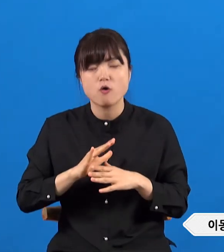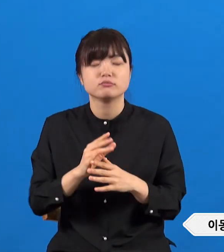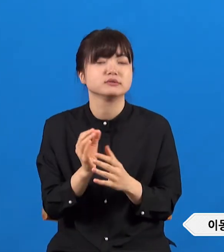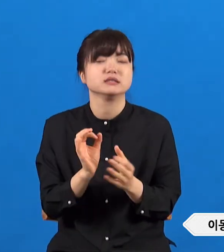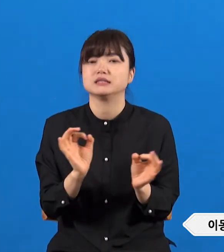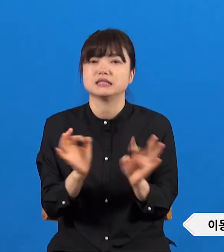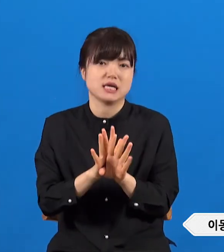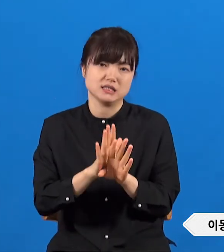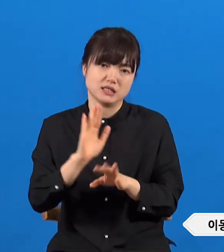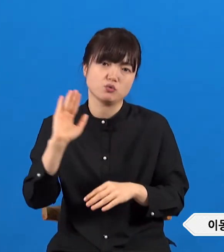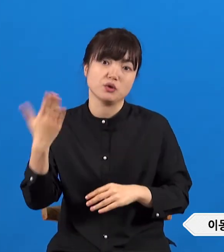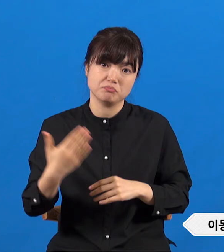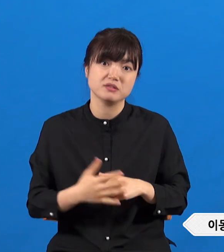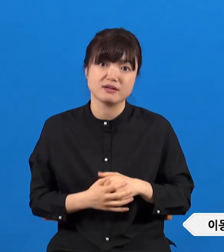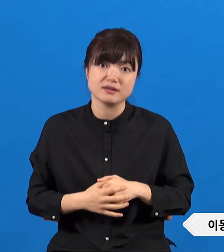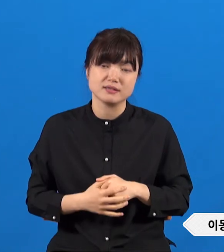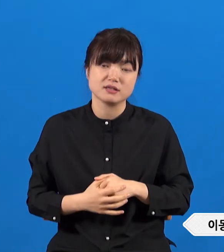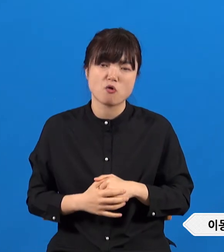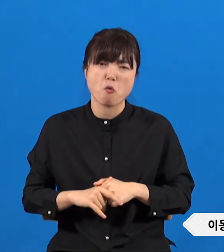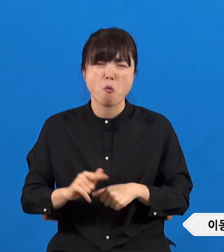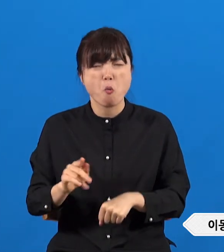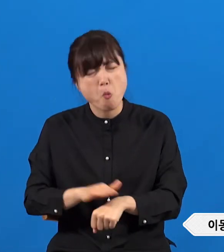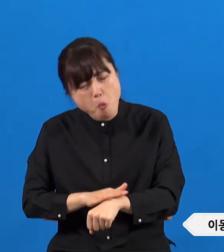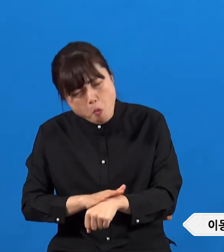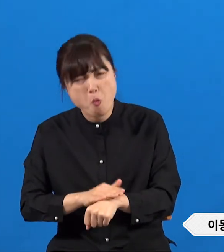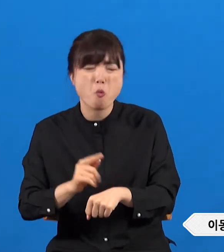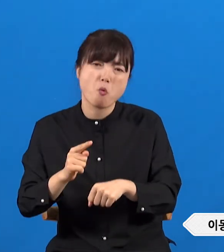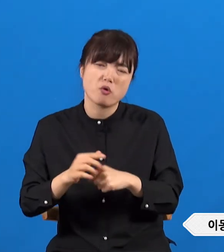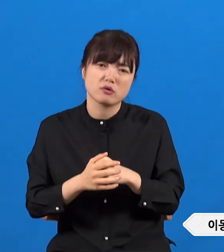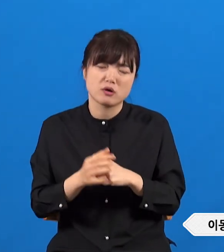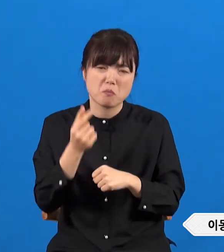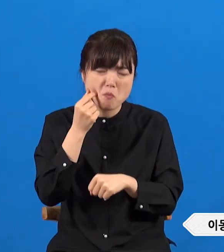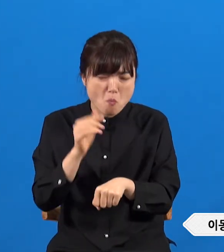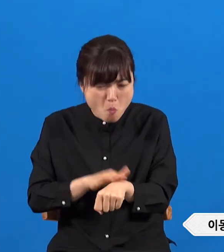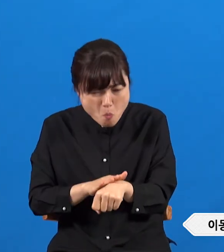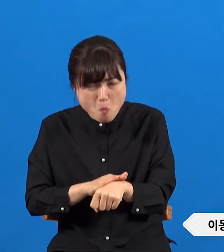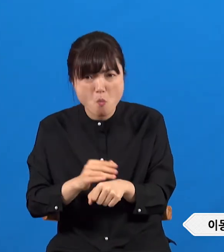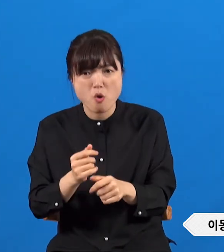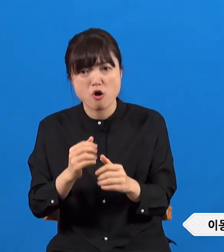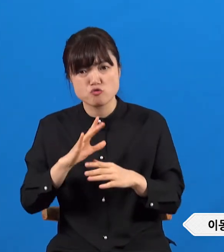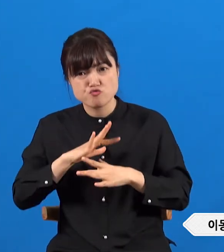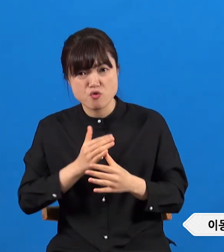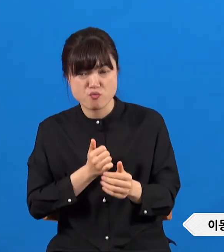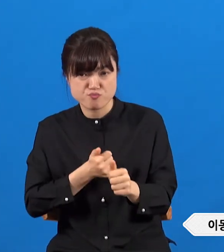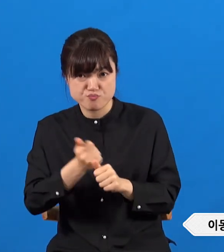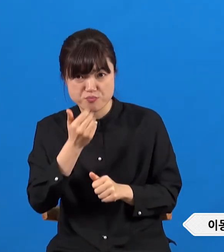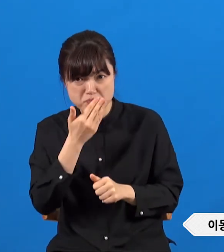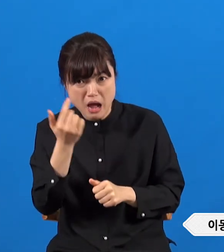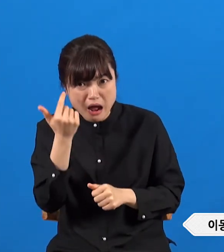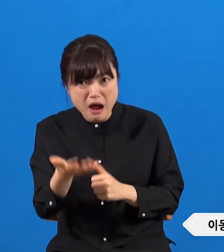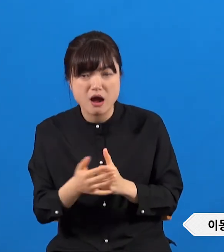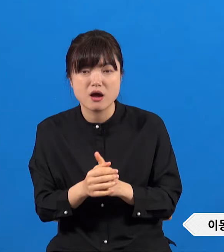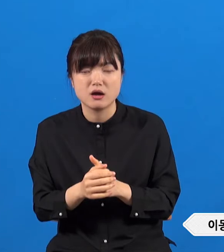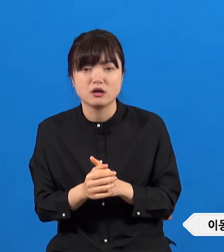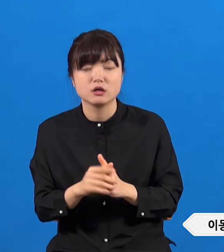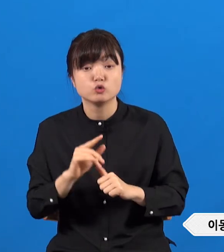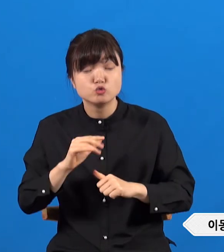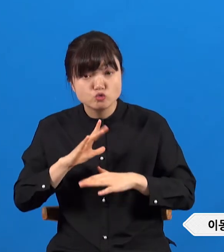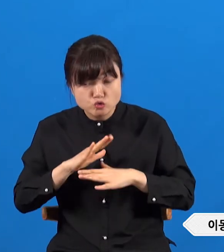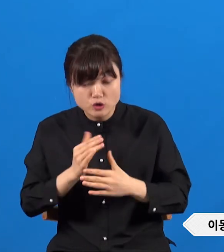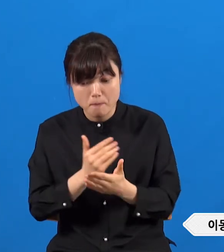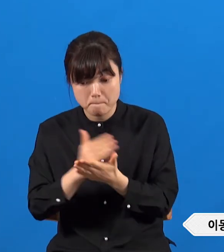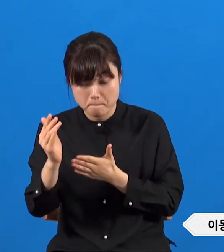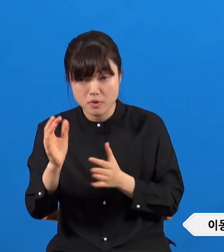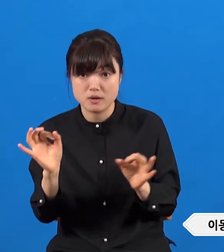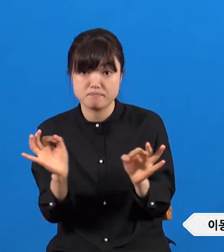정복될 것입니다. 어떻게 우리는 두려움을 극복할 수가 있습니까? 그 두려움을 극복하기